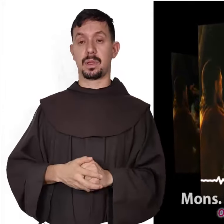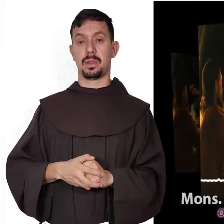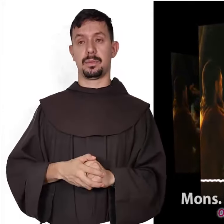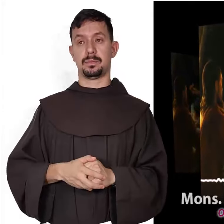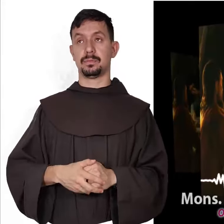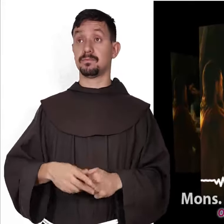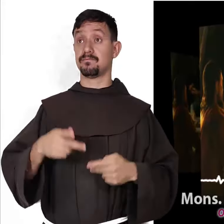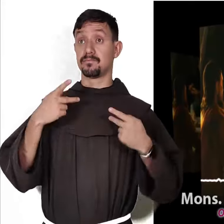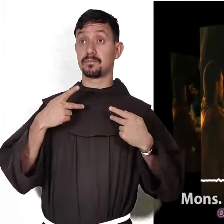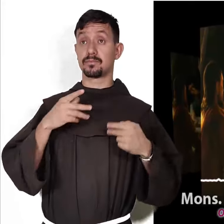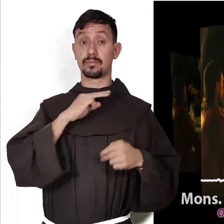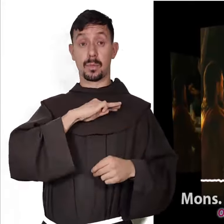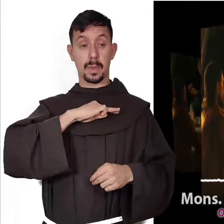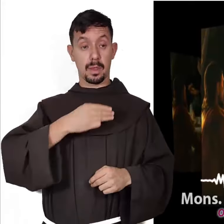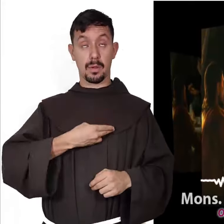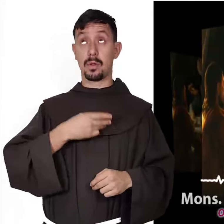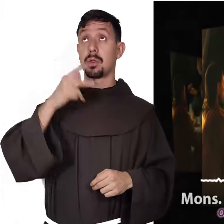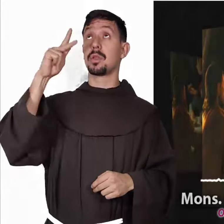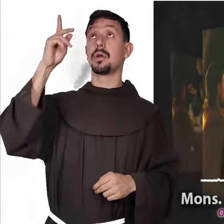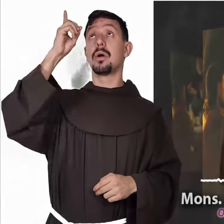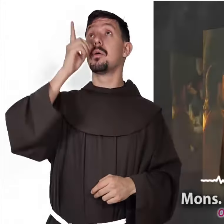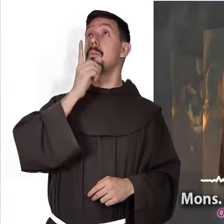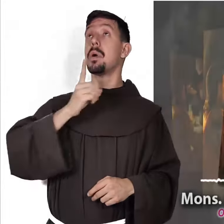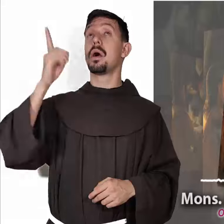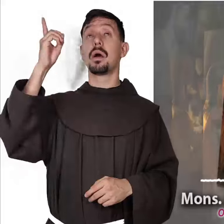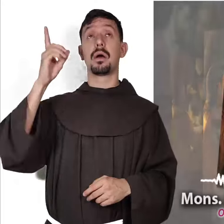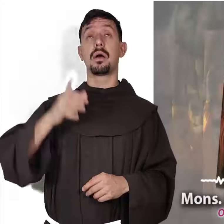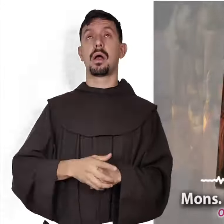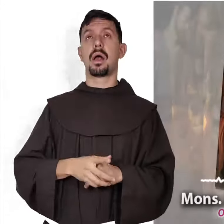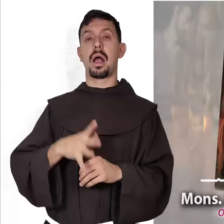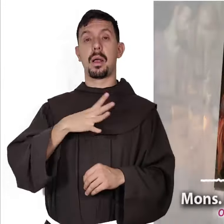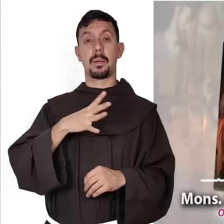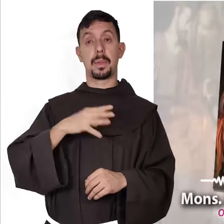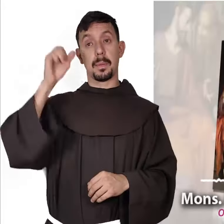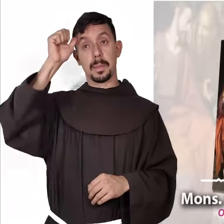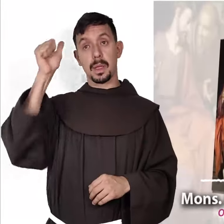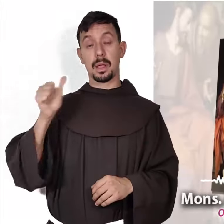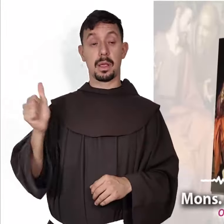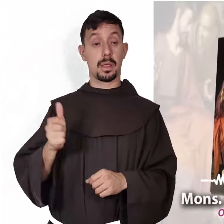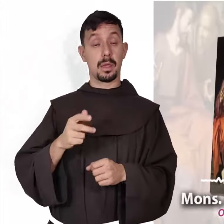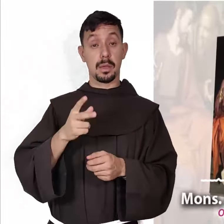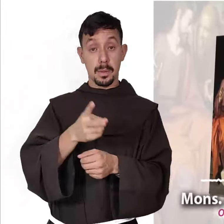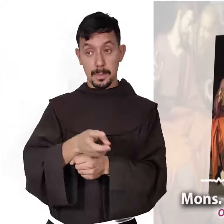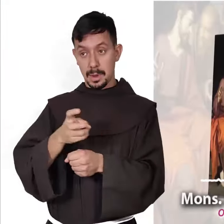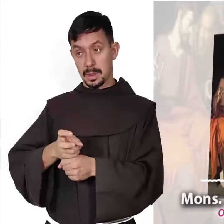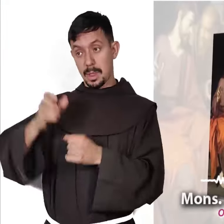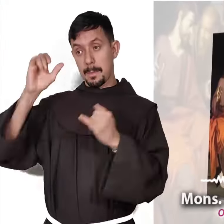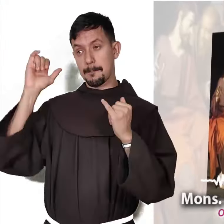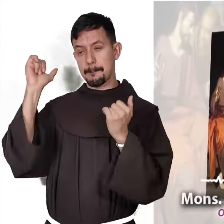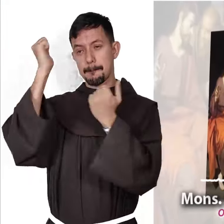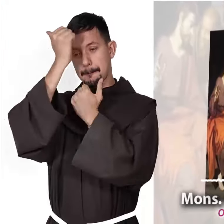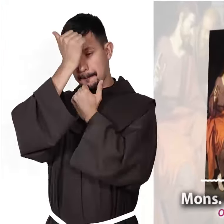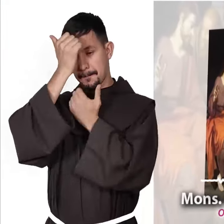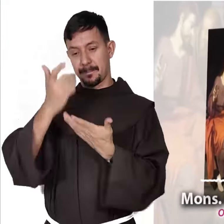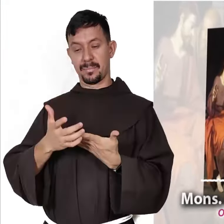Padre, actúa diferente. Reconoce que puede haber pecado e invita al pecador a